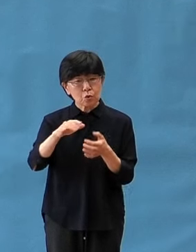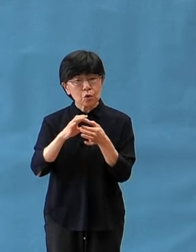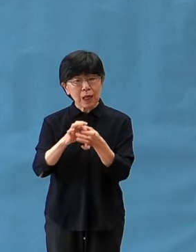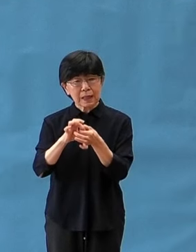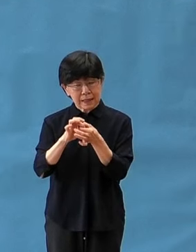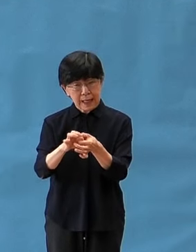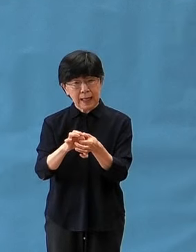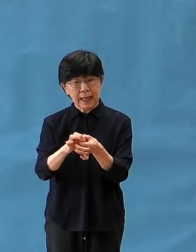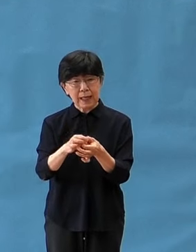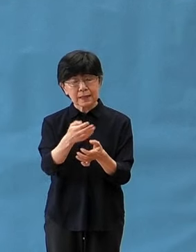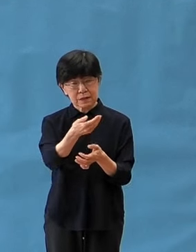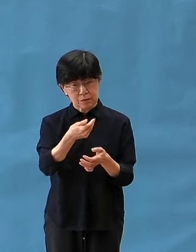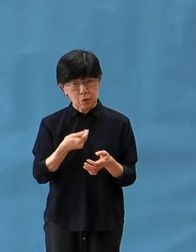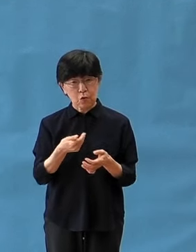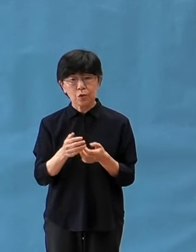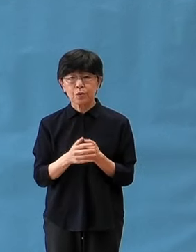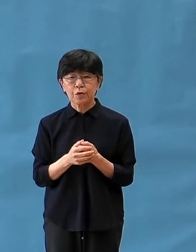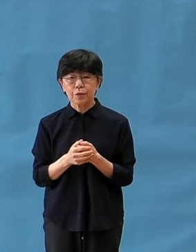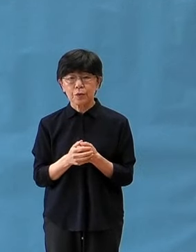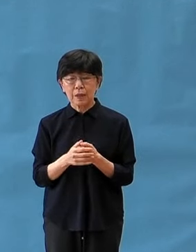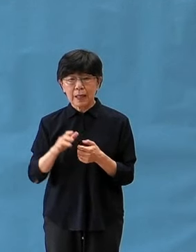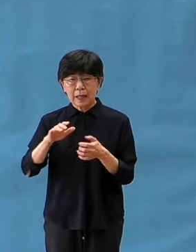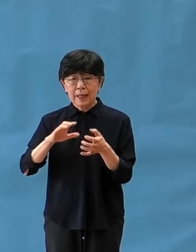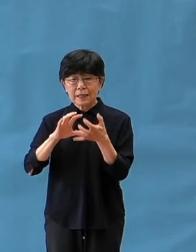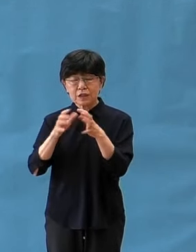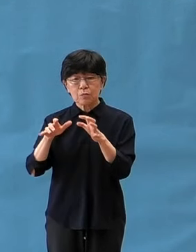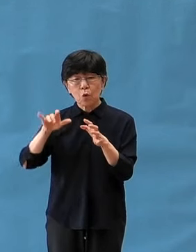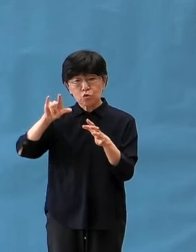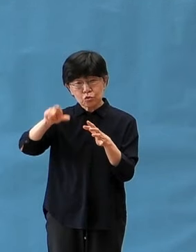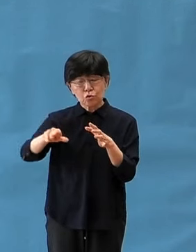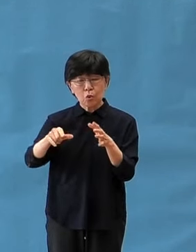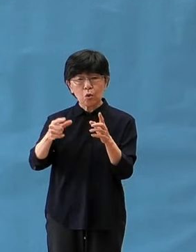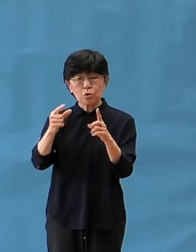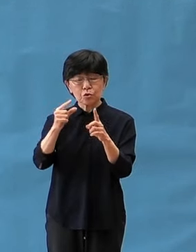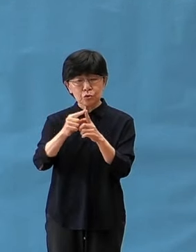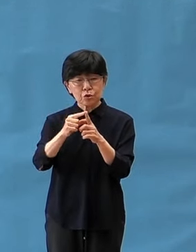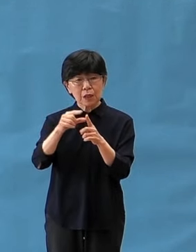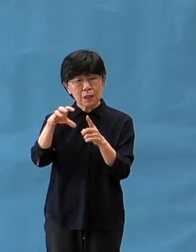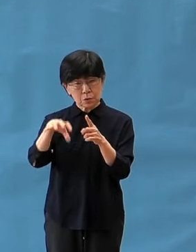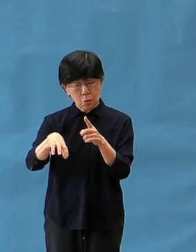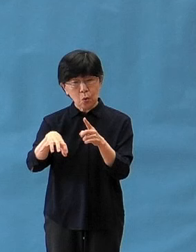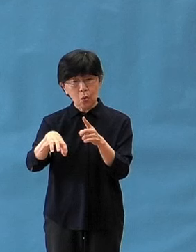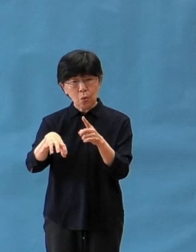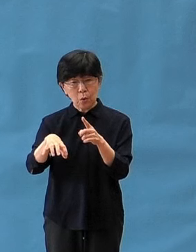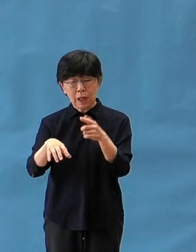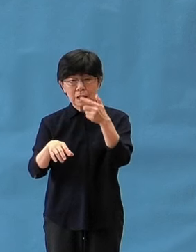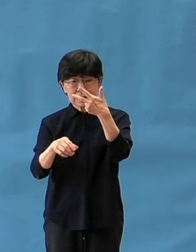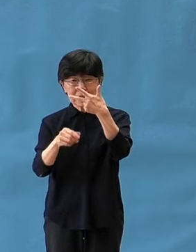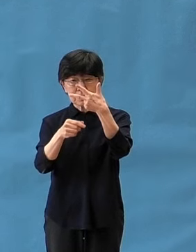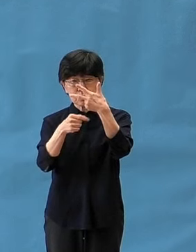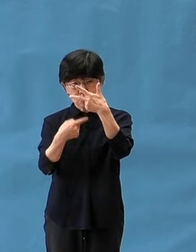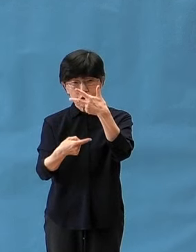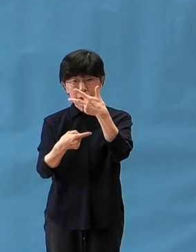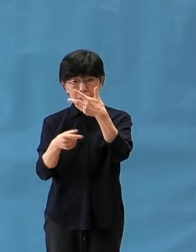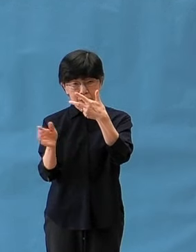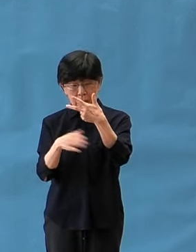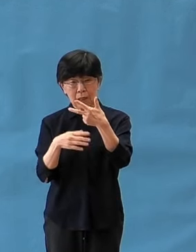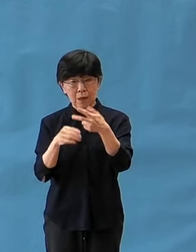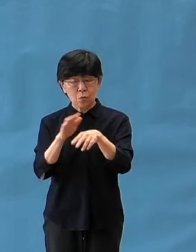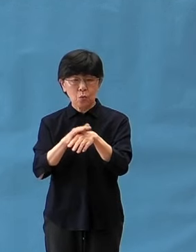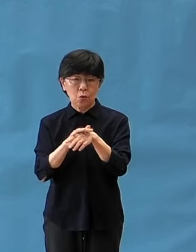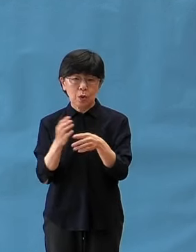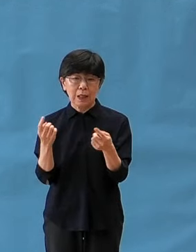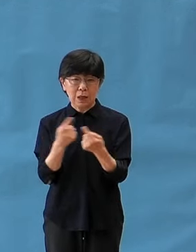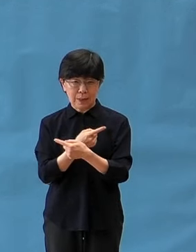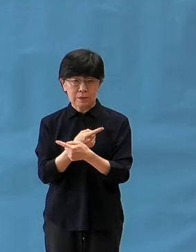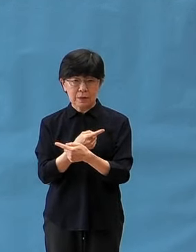っと話題変わりますが、あの出雲空港の駐車場管理規定を制定して7月1日から施行されることになりまして、でこれま